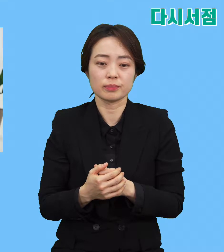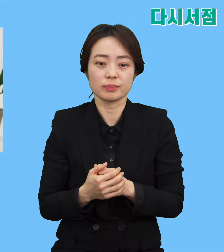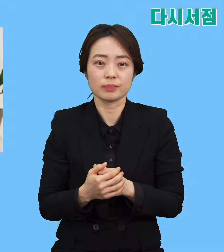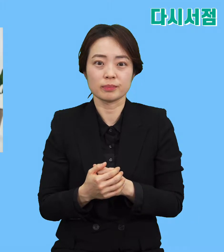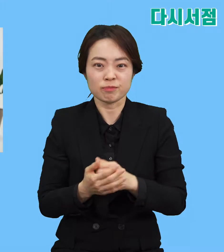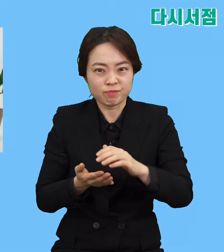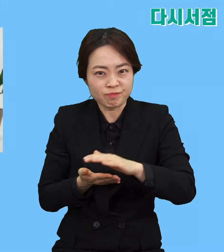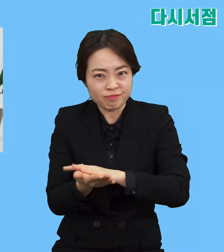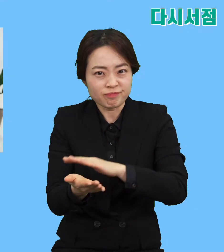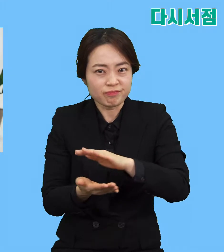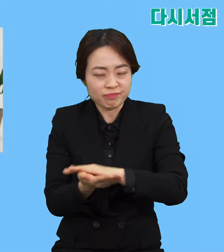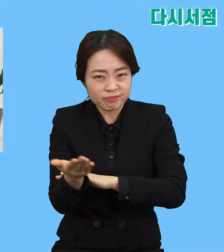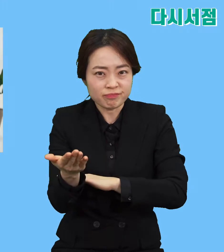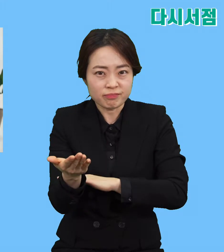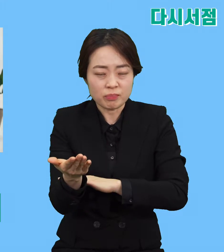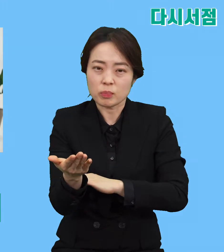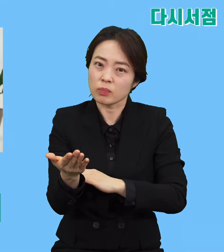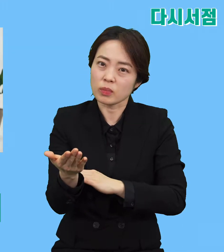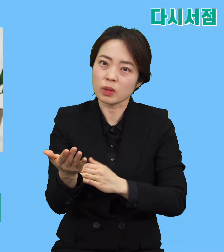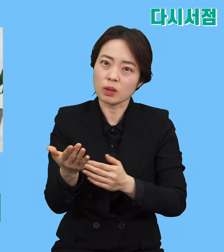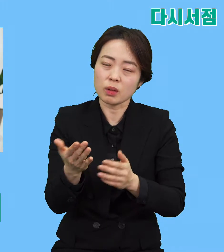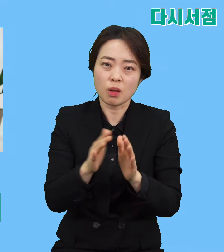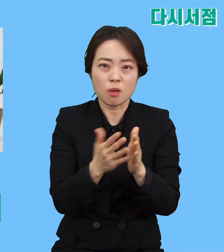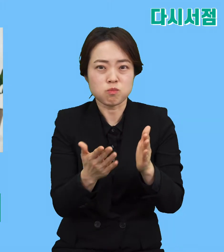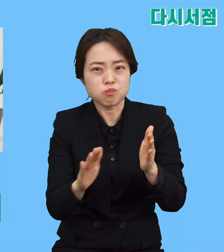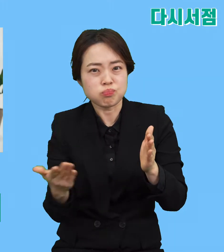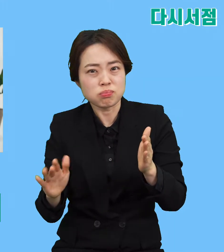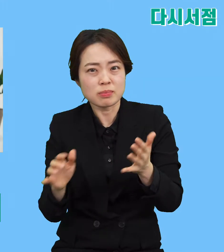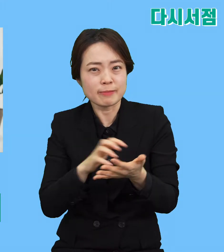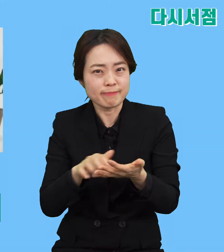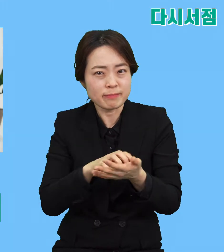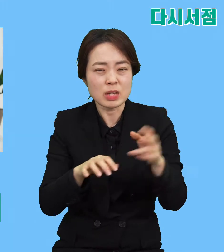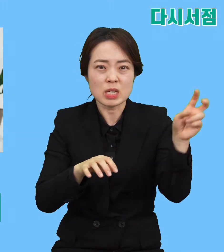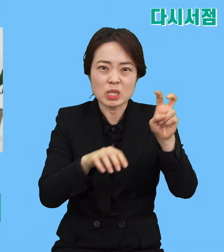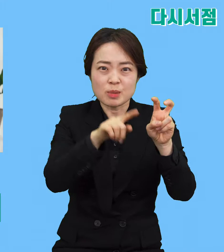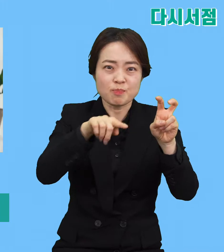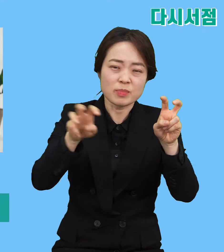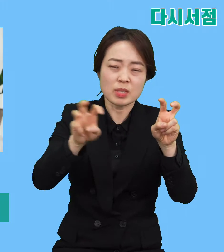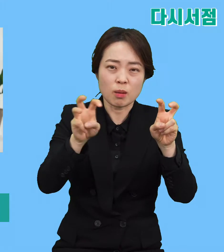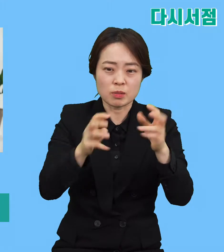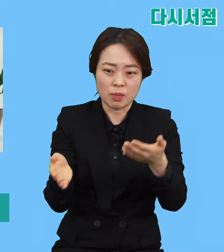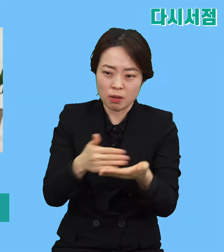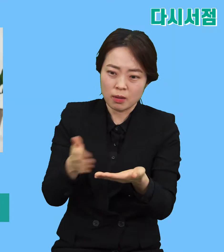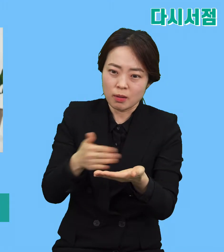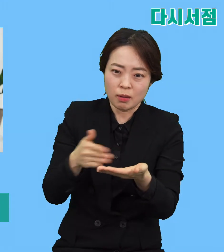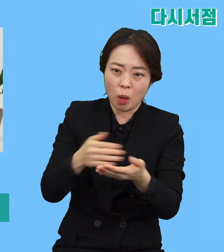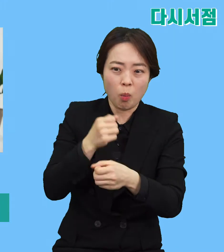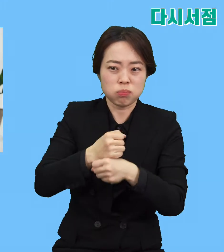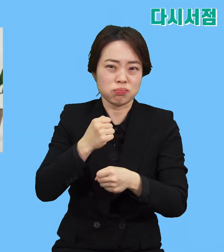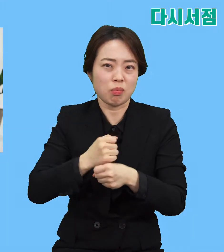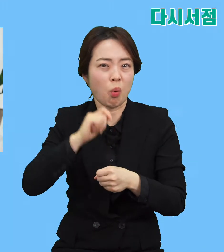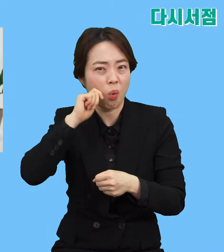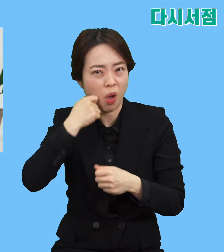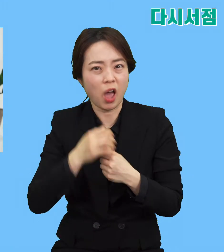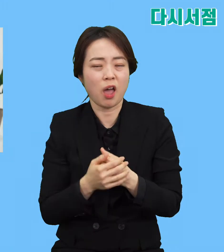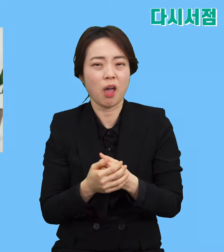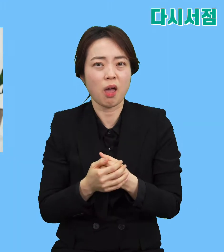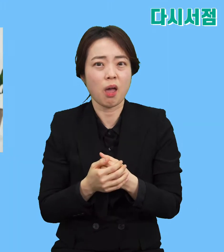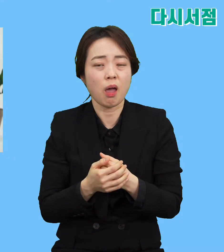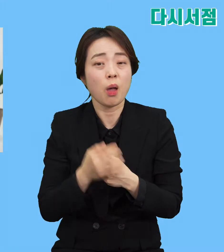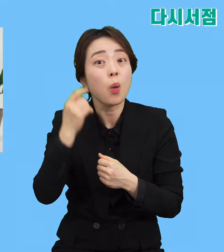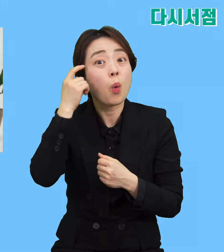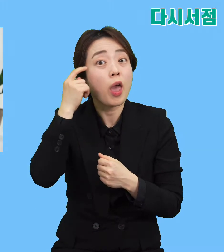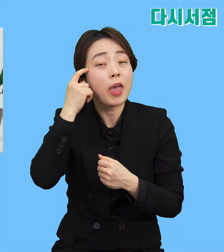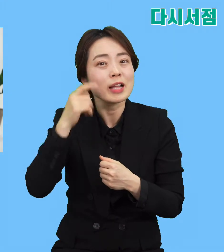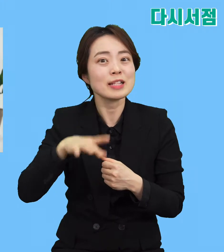2, 30장이 되게 어려운 거죠. 이게 접는 면이 막 30면이 넘고 이렇게 되게 어려운데, 사실 그렇게